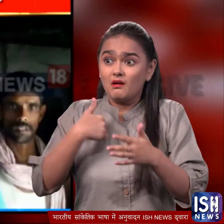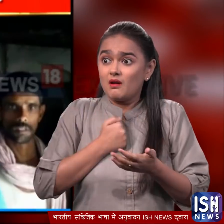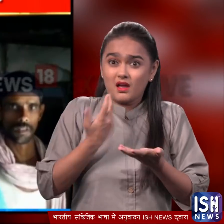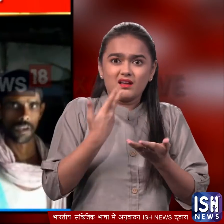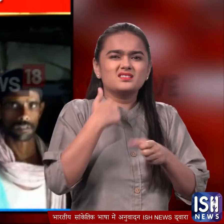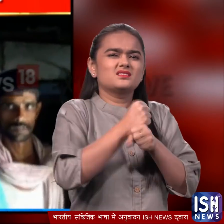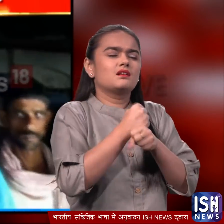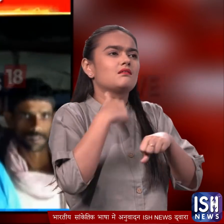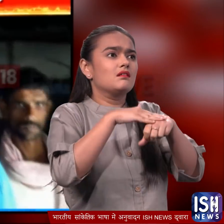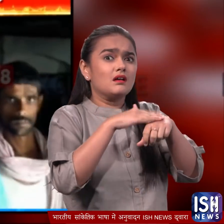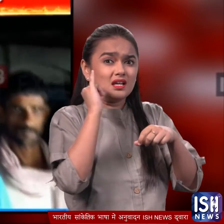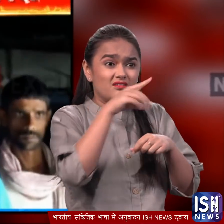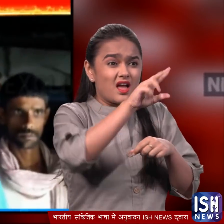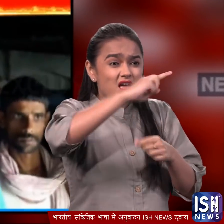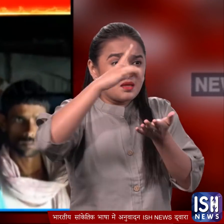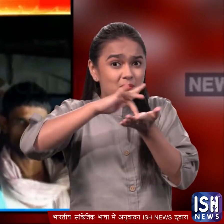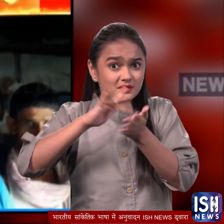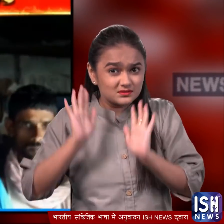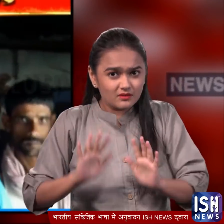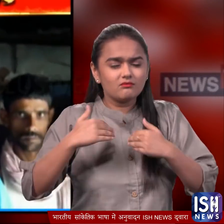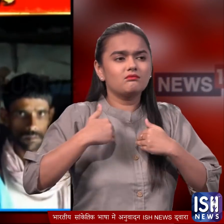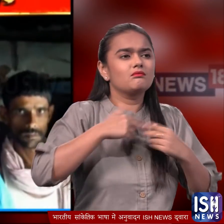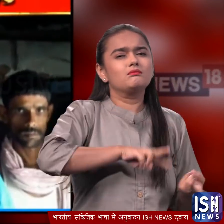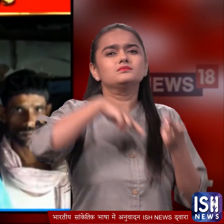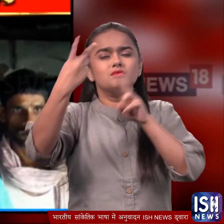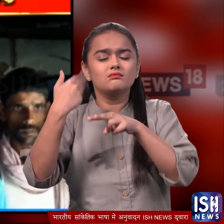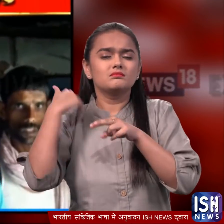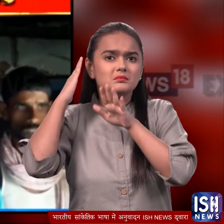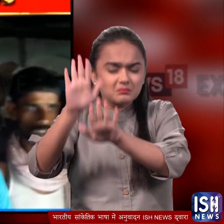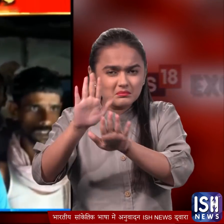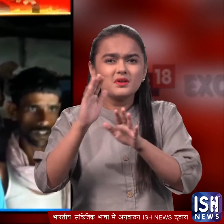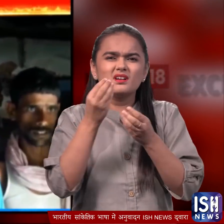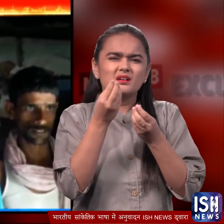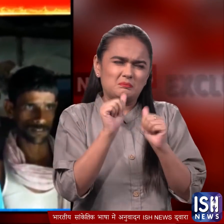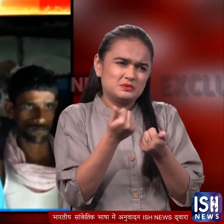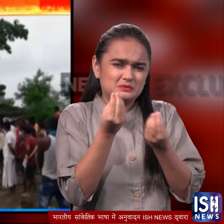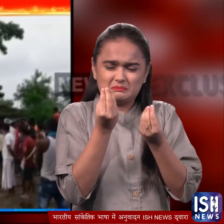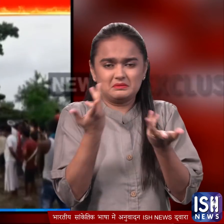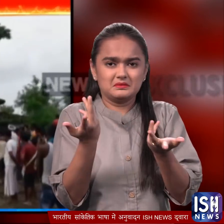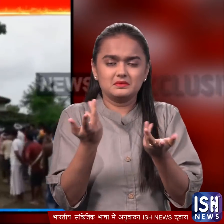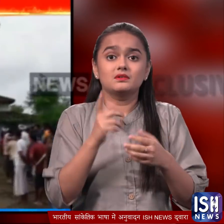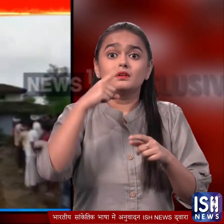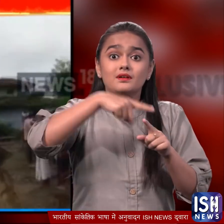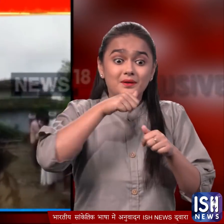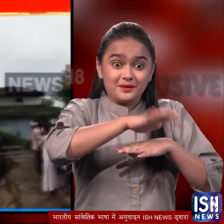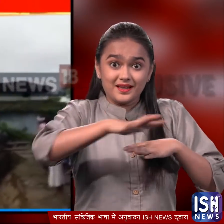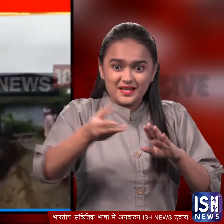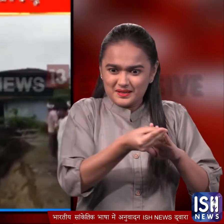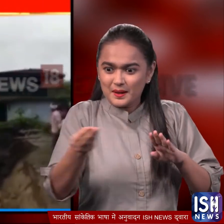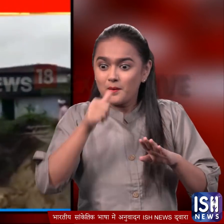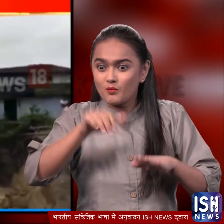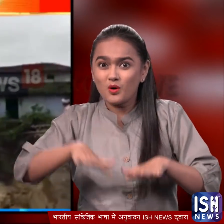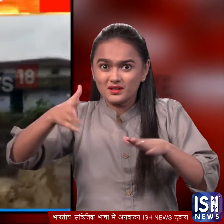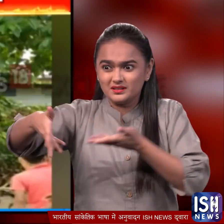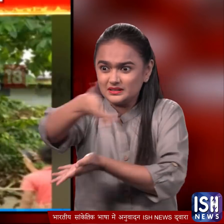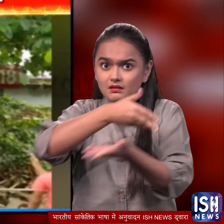मांगी। सरकारी सुविधा अगर मिलता है तो वहाँ पे जाकर हम लोग प्लान कर कम से कम रह सकते हैं। वहाँ नदी के पानी ने लोगों का जीना मुहाल